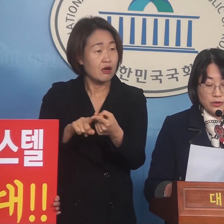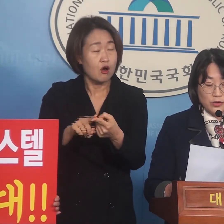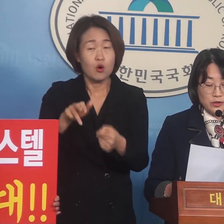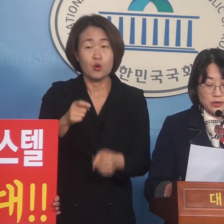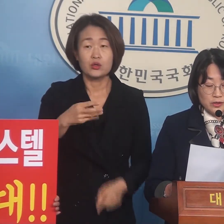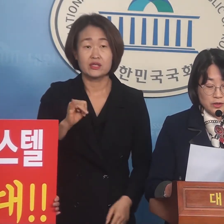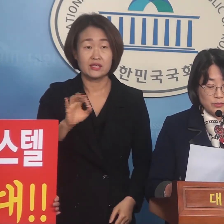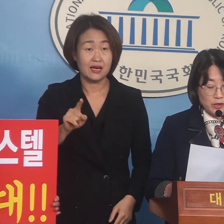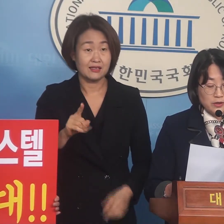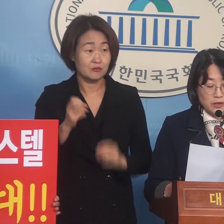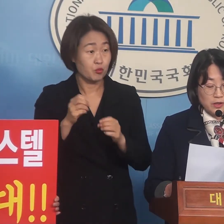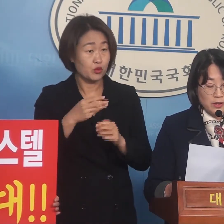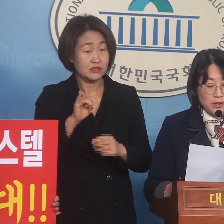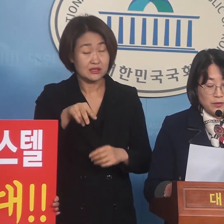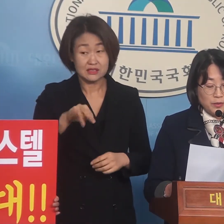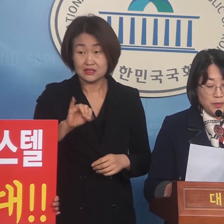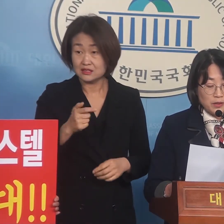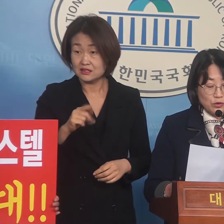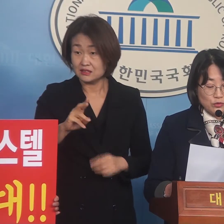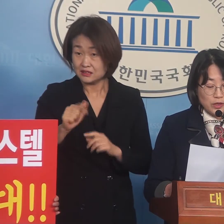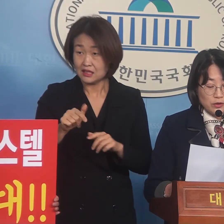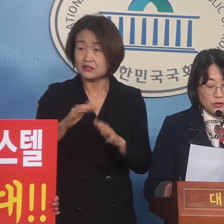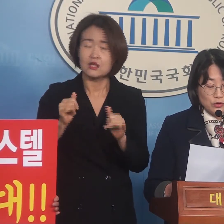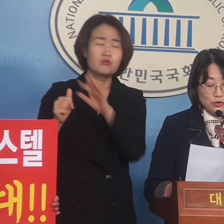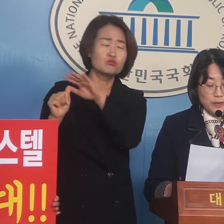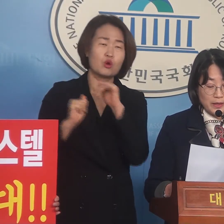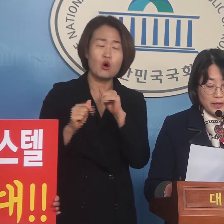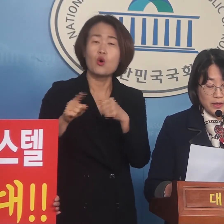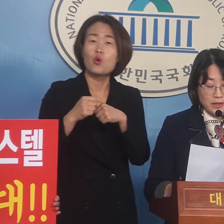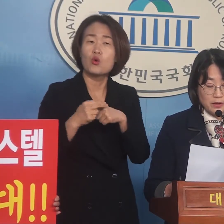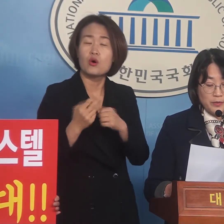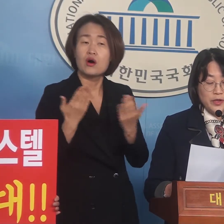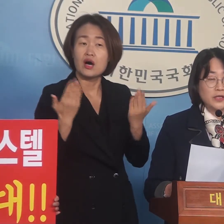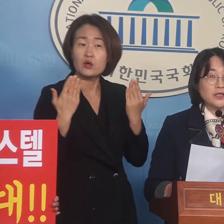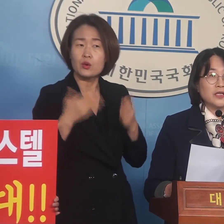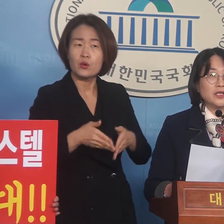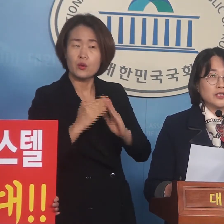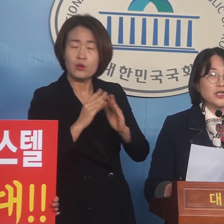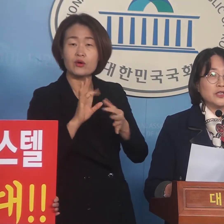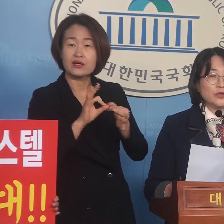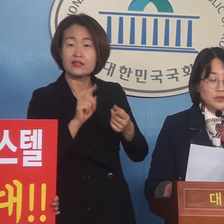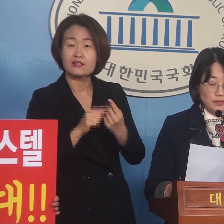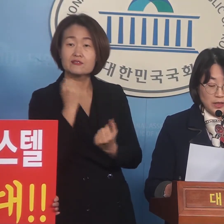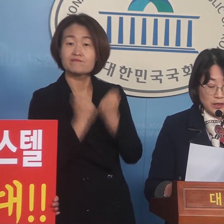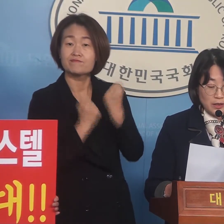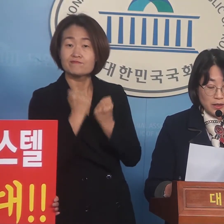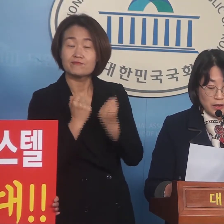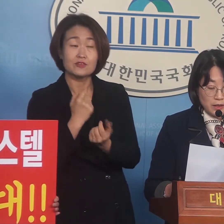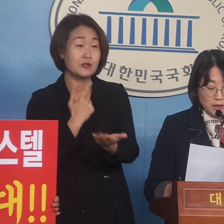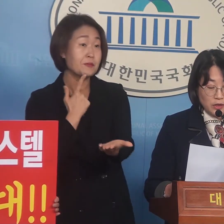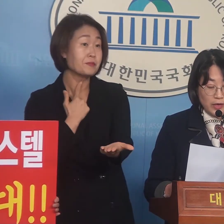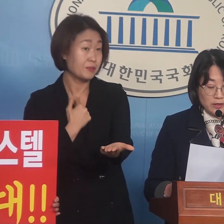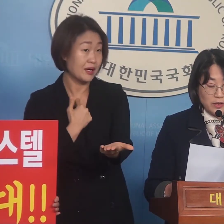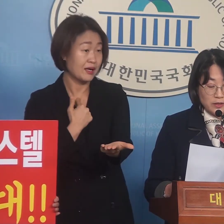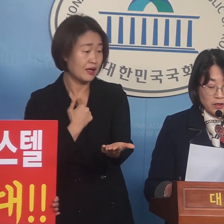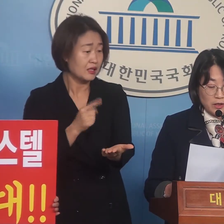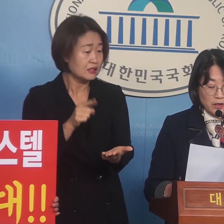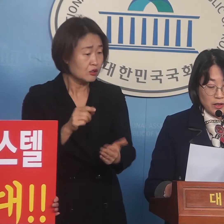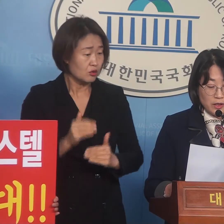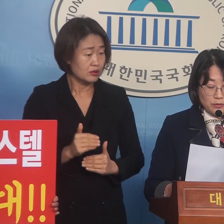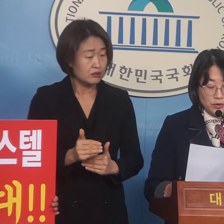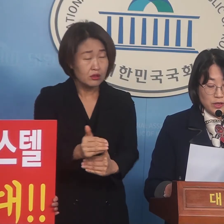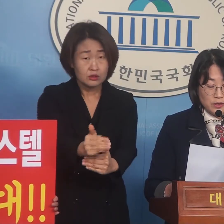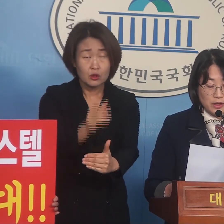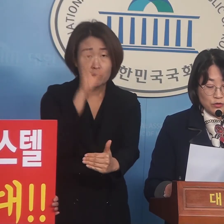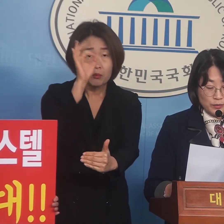코리아신탁과 해조건설 측을 불러서 민백초등학교 증축 방안에 대한 설명회를 개최하기로 했습니다. 이